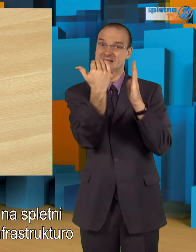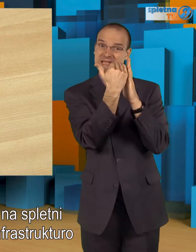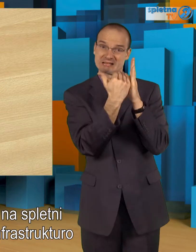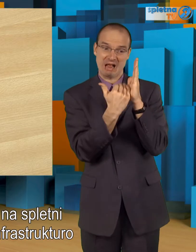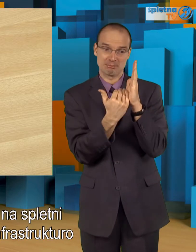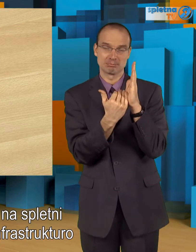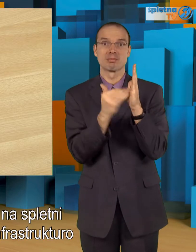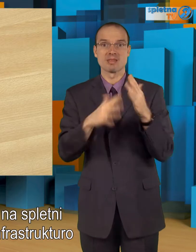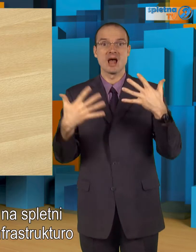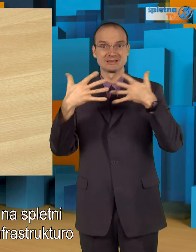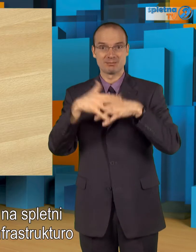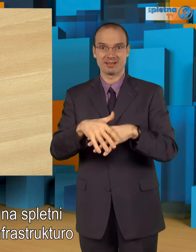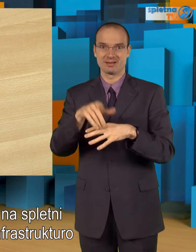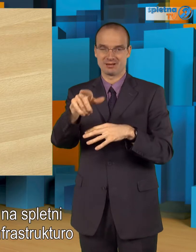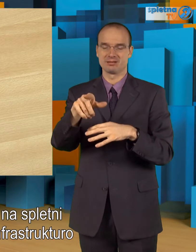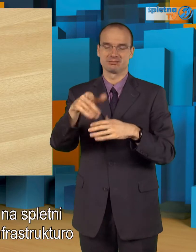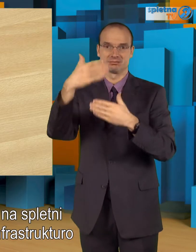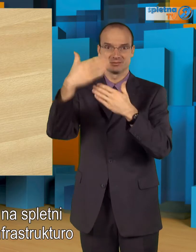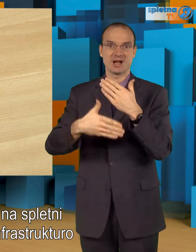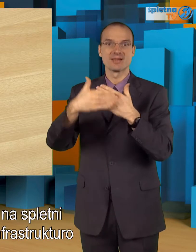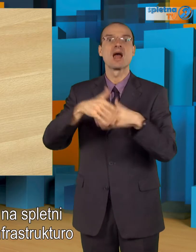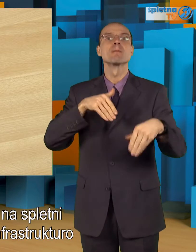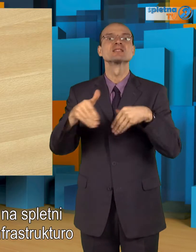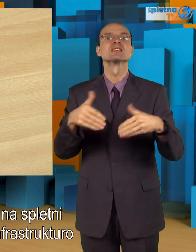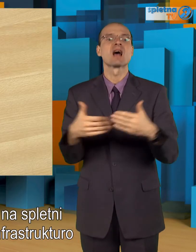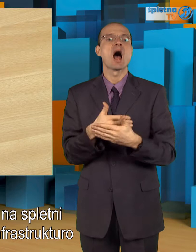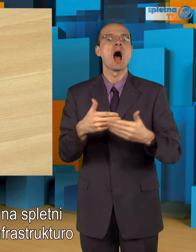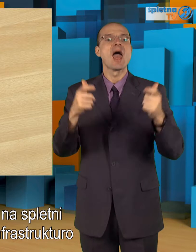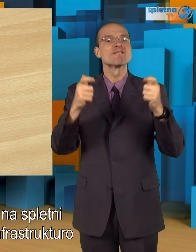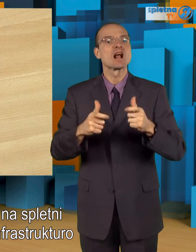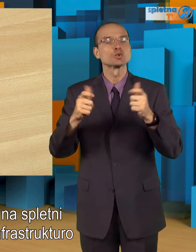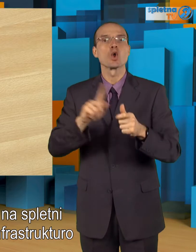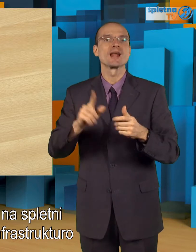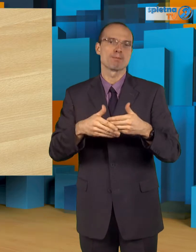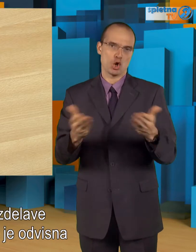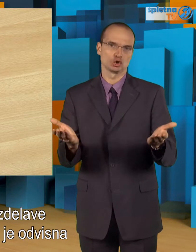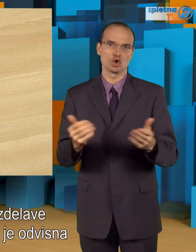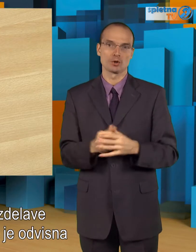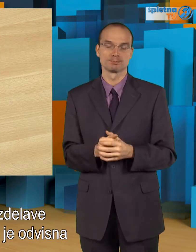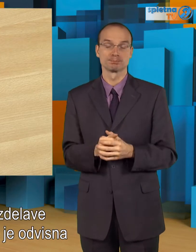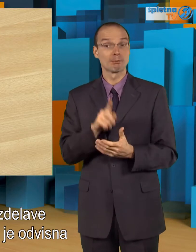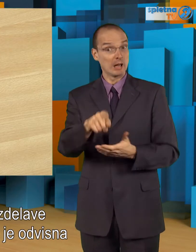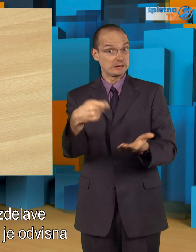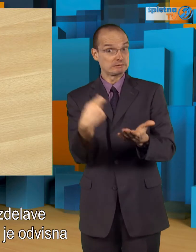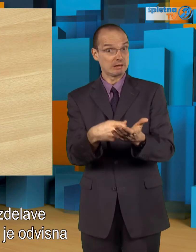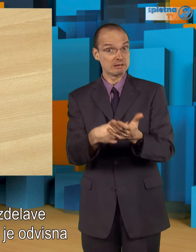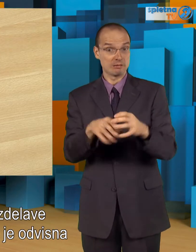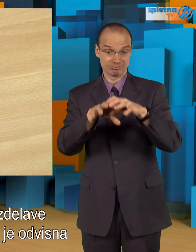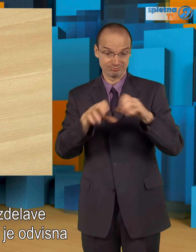Seznam je naveden na spletni strani Ministrstva za infrastrukturo in prostor. Cena izdelave